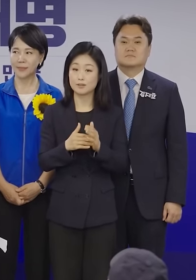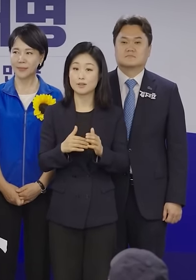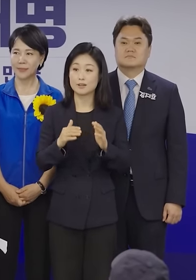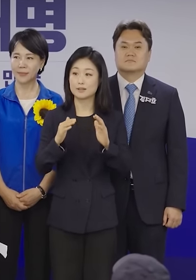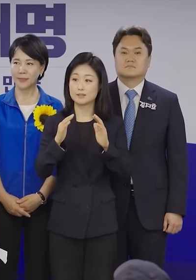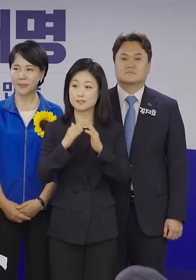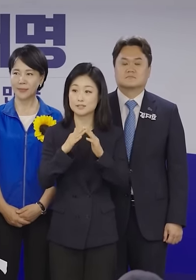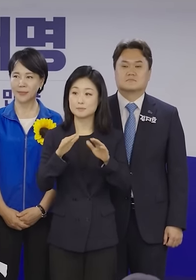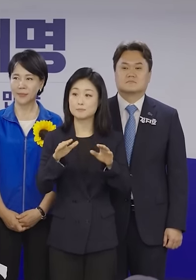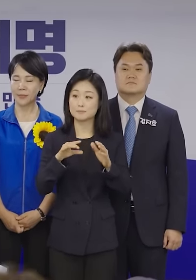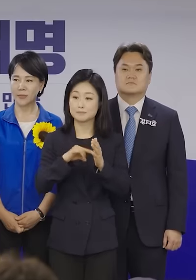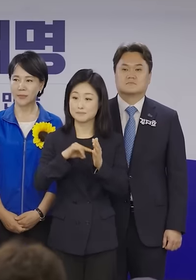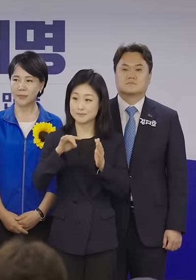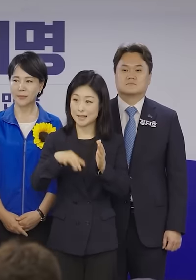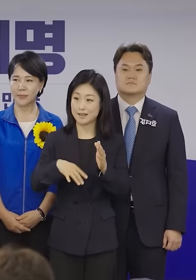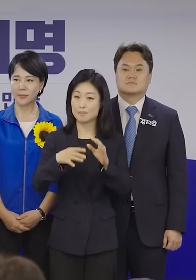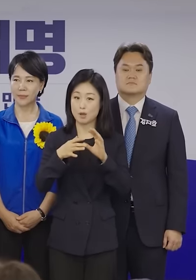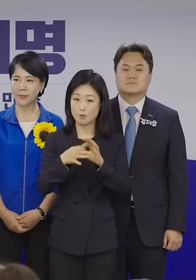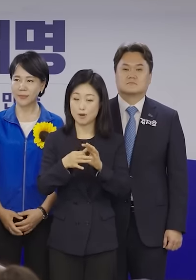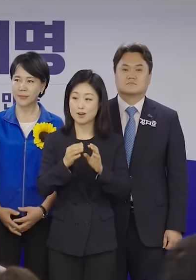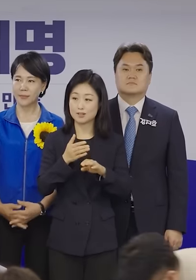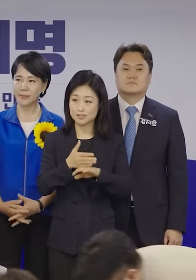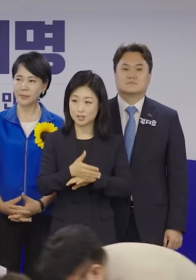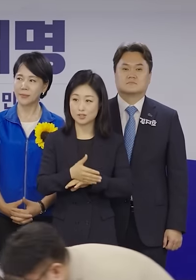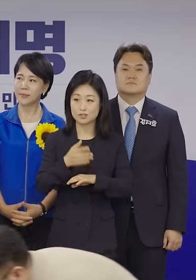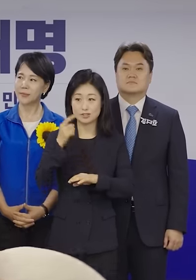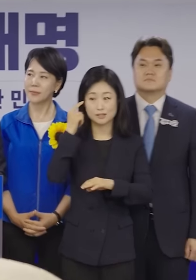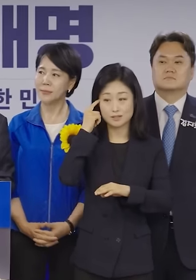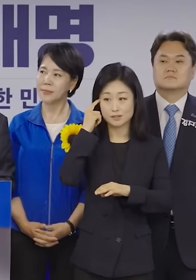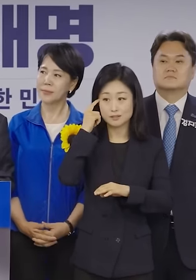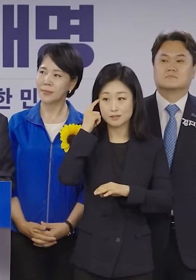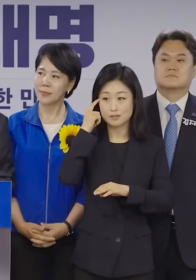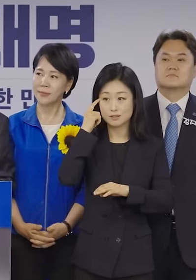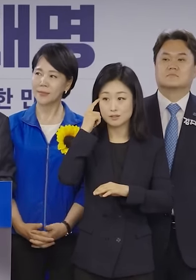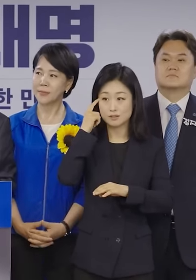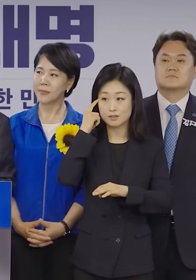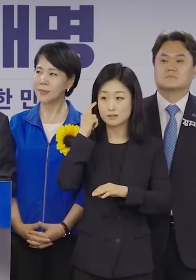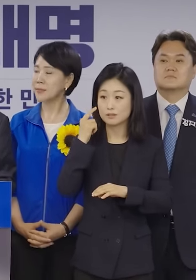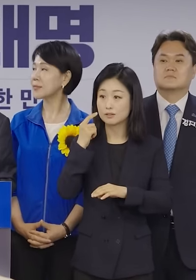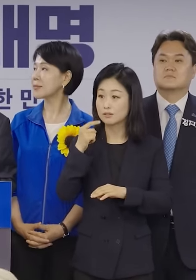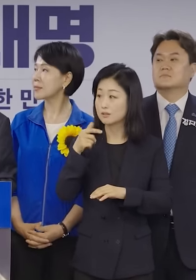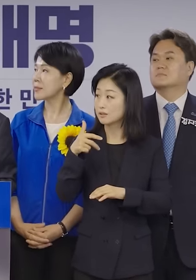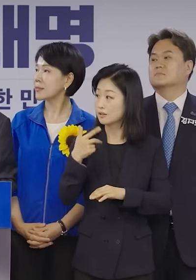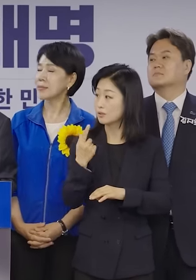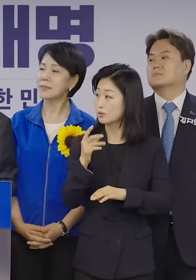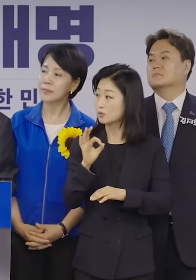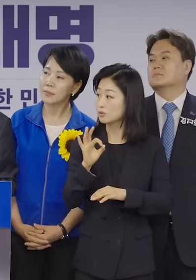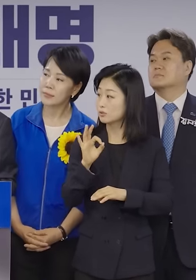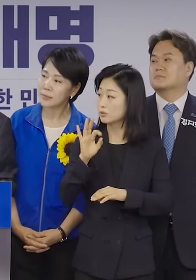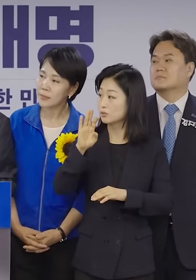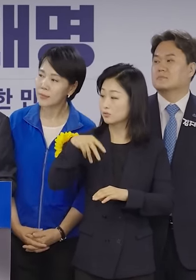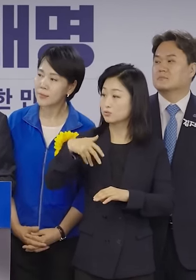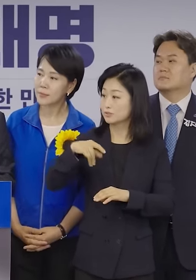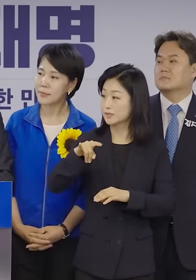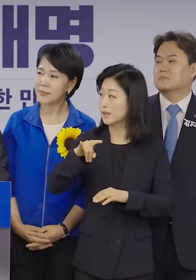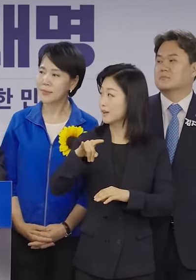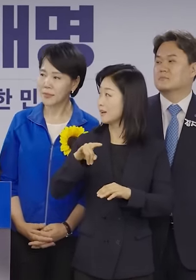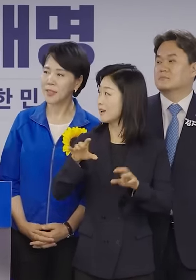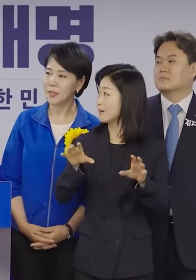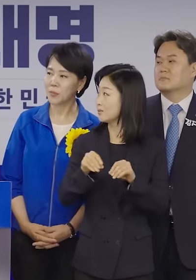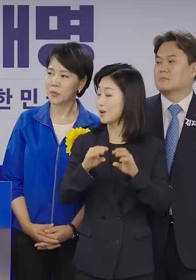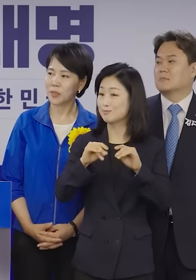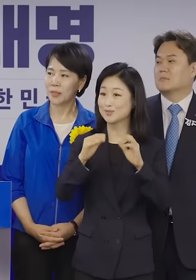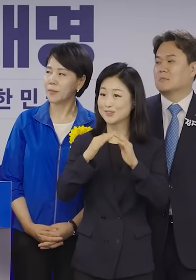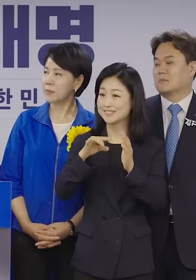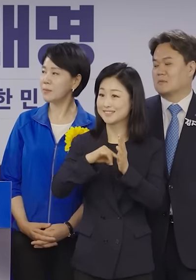종부세 관련해서는 이제 천천히 생각해 보시겠다고 이렇게 말씀하셨는데 아까 종교세 얘기를 하셔서 종부세 아니었어요?